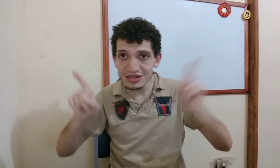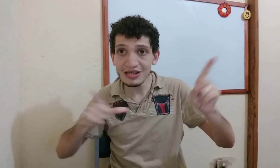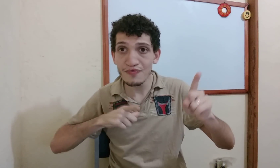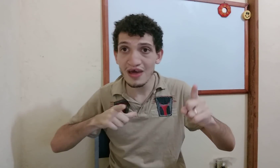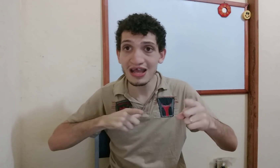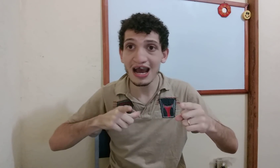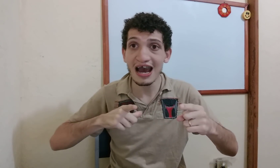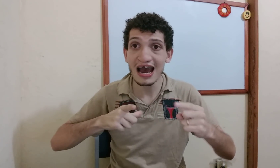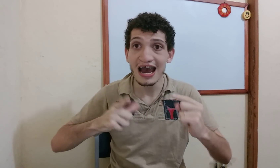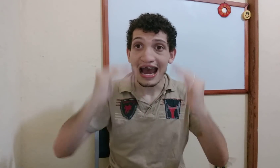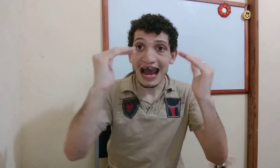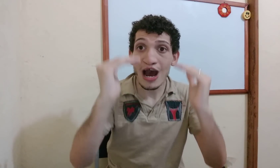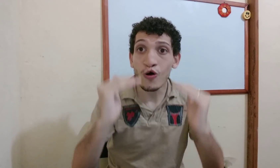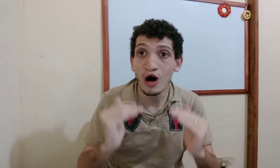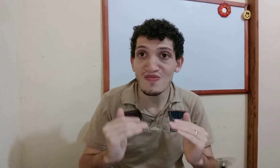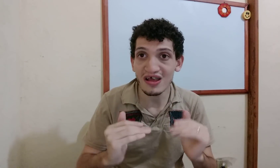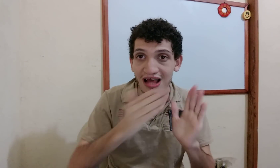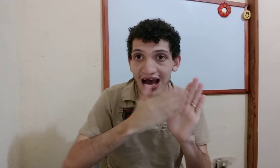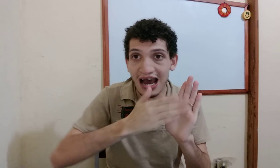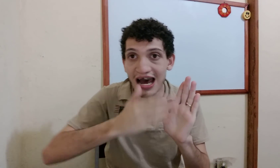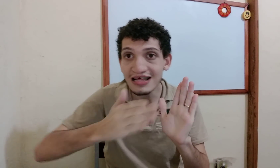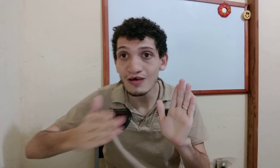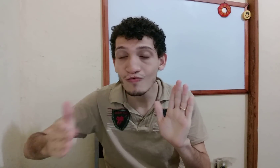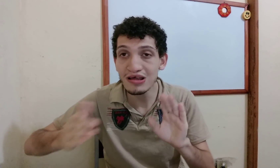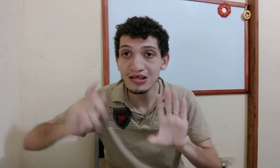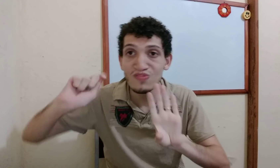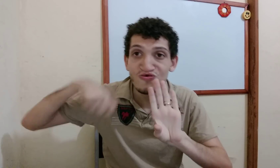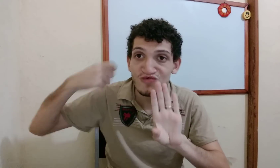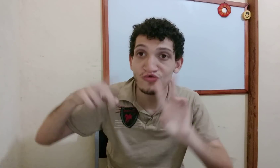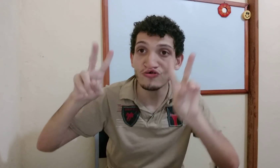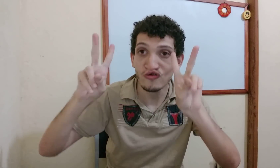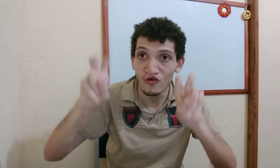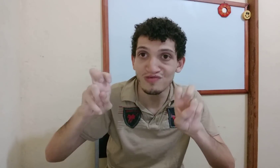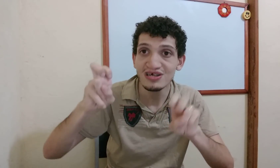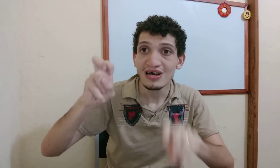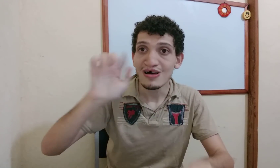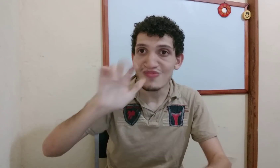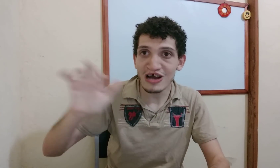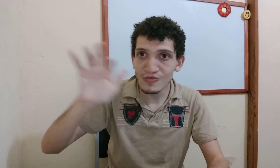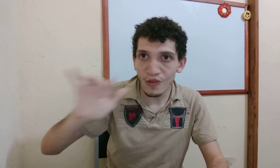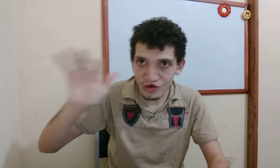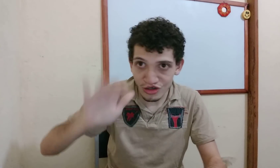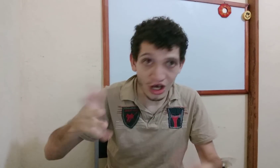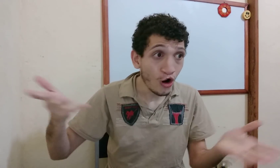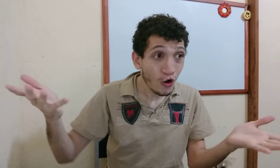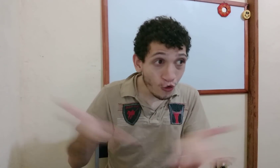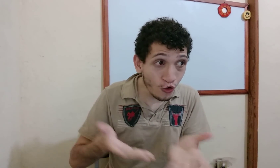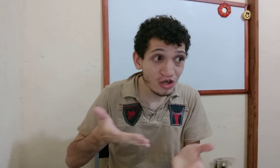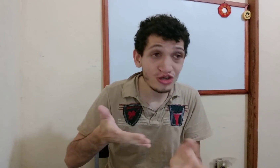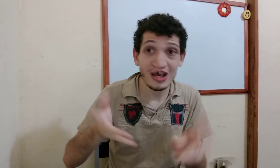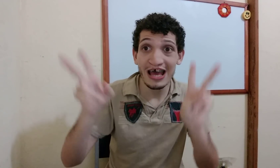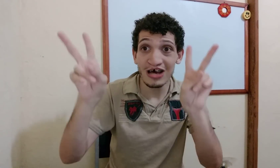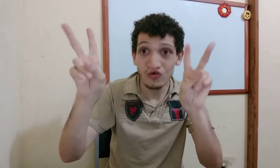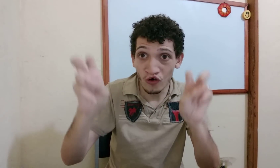e tem a ordem, a sequência dos vídeos sobre a tecnologia. Hoje é sobre